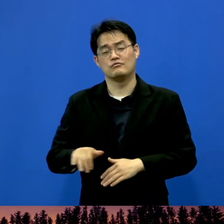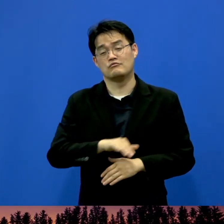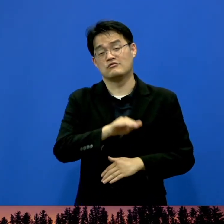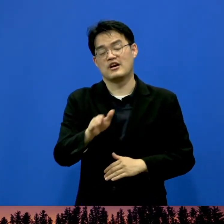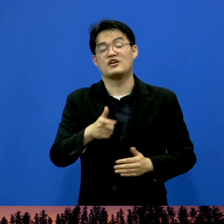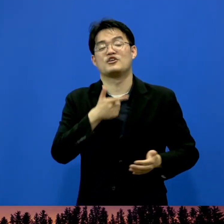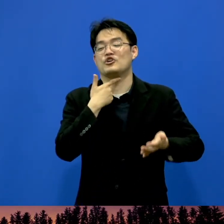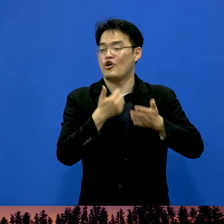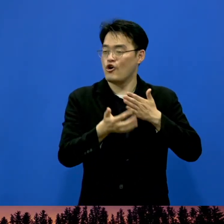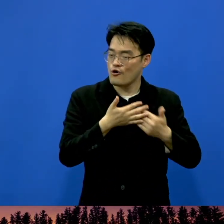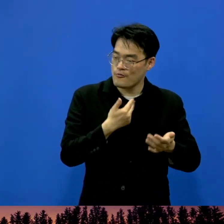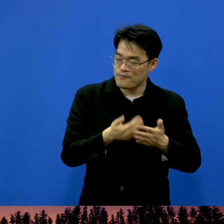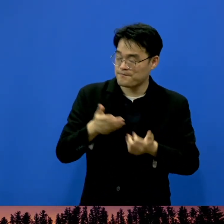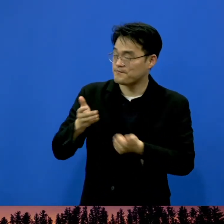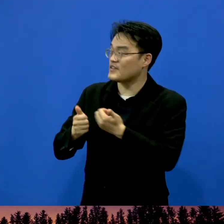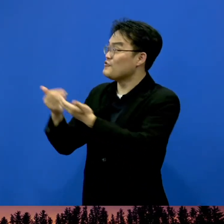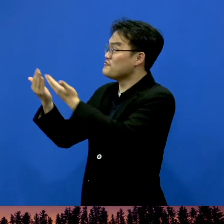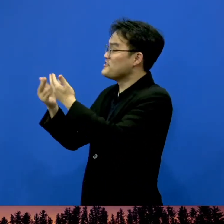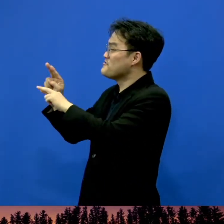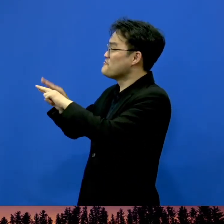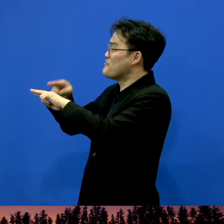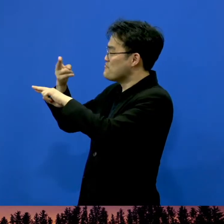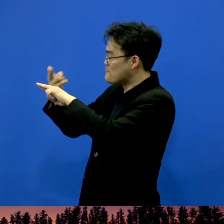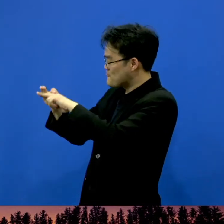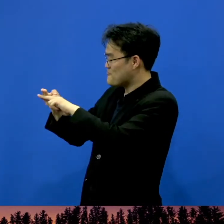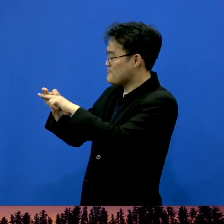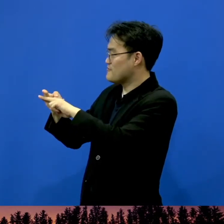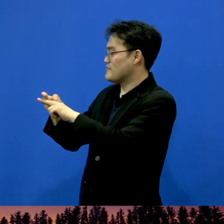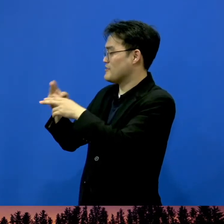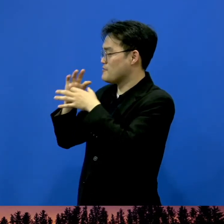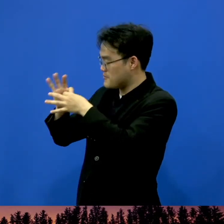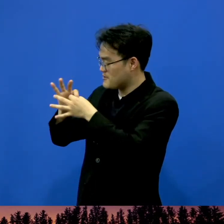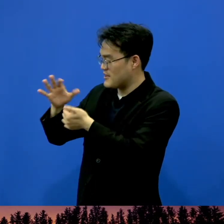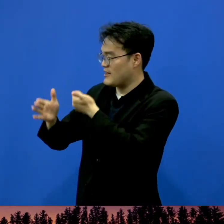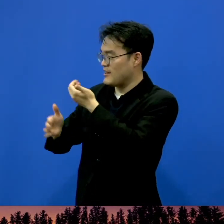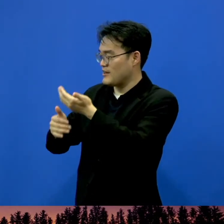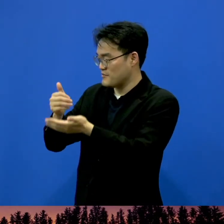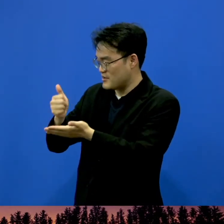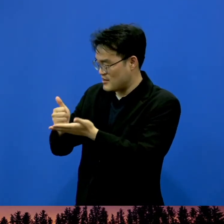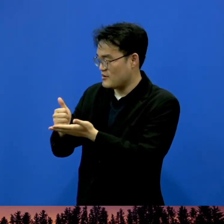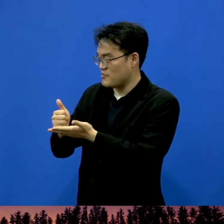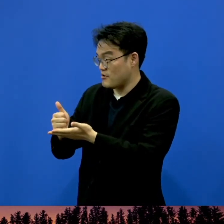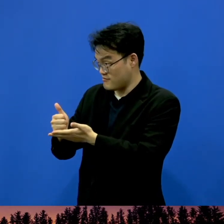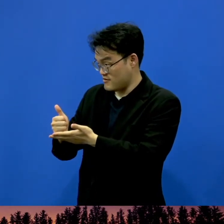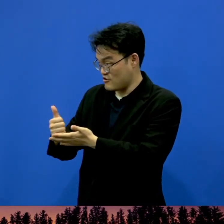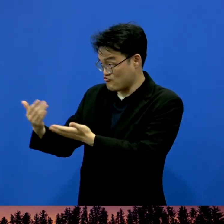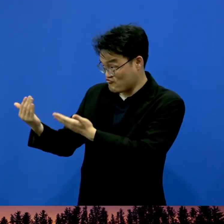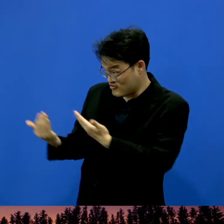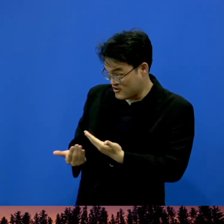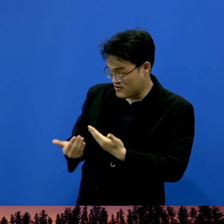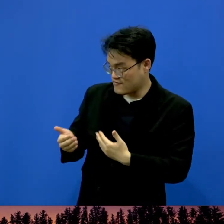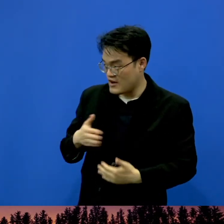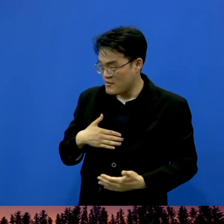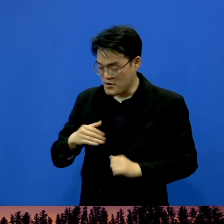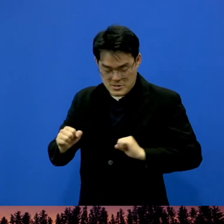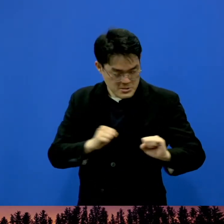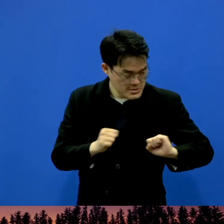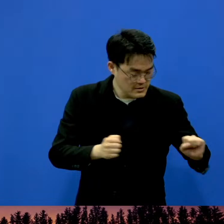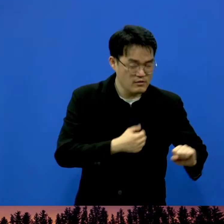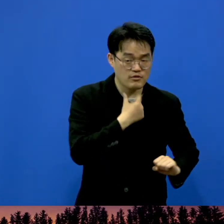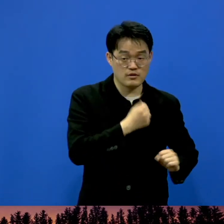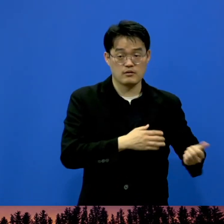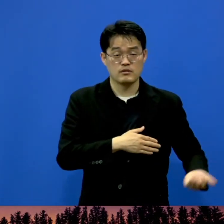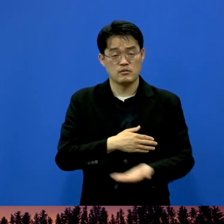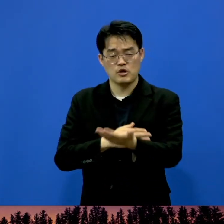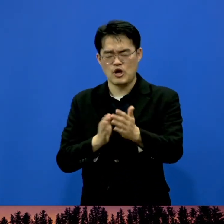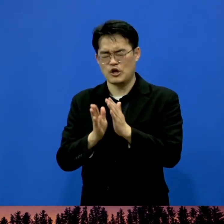경험들, 또 하나님 우리에게 주신 선물들이고, 그것을 통하여 하나님 뭔가를 하기를 원하시는 거예요. 여러분, 기도를